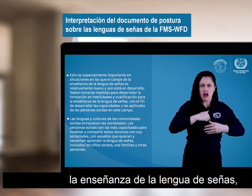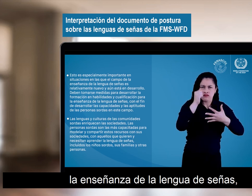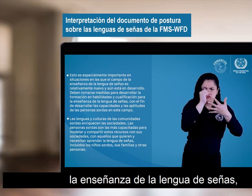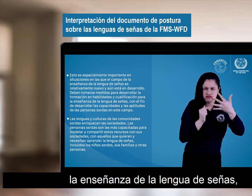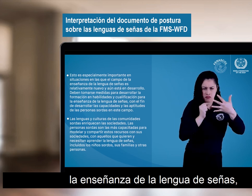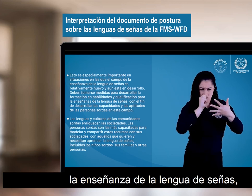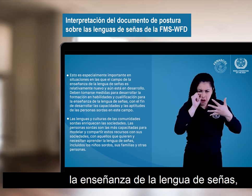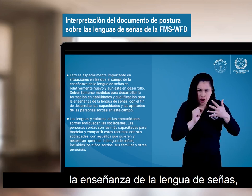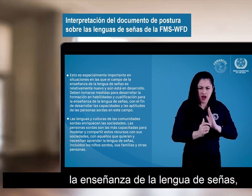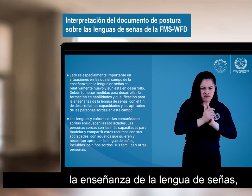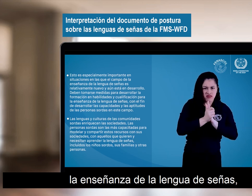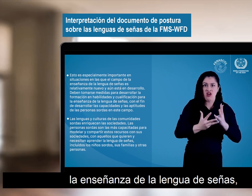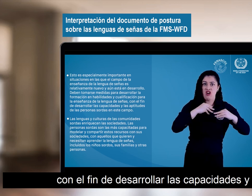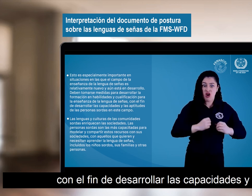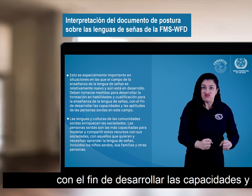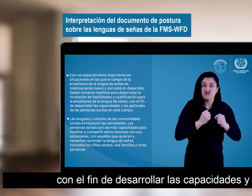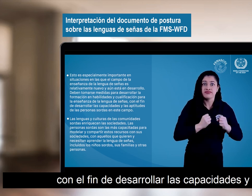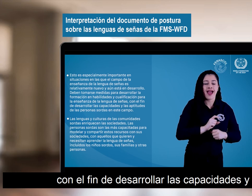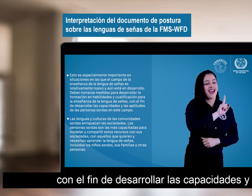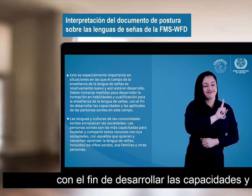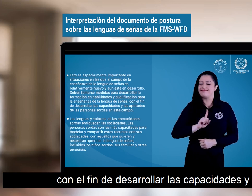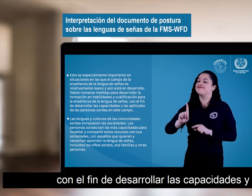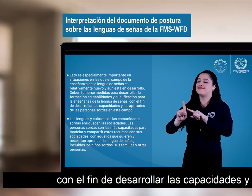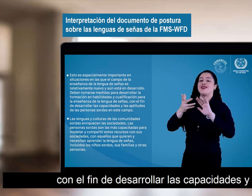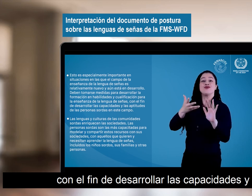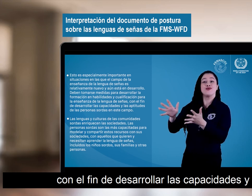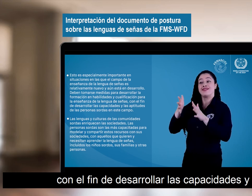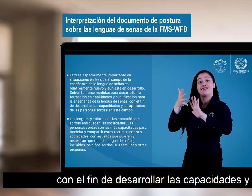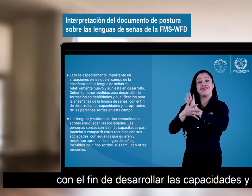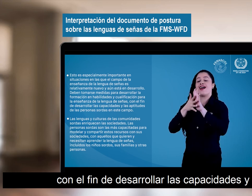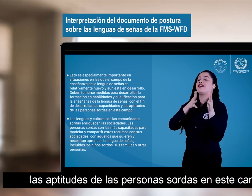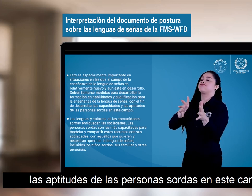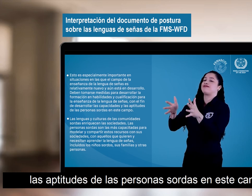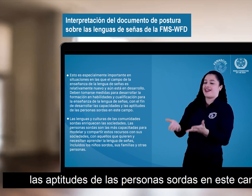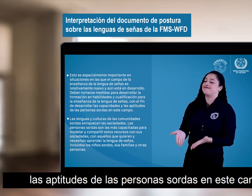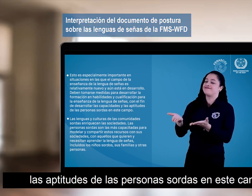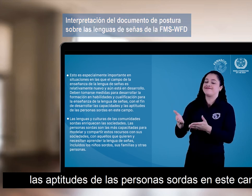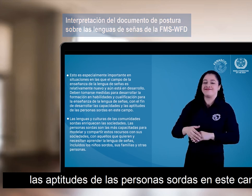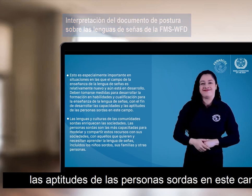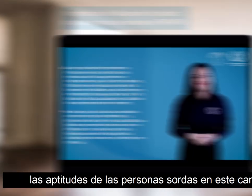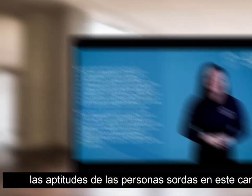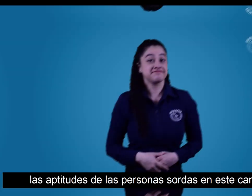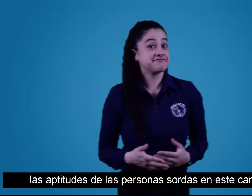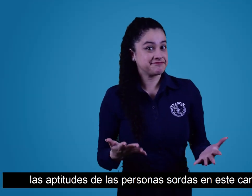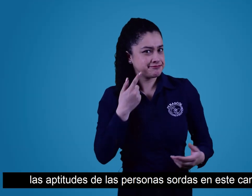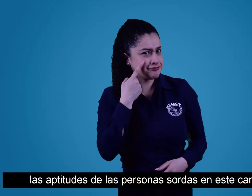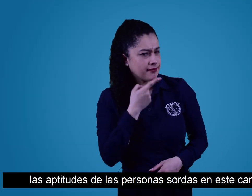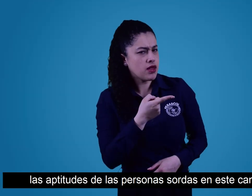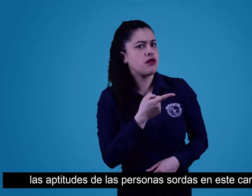enseñanza de la lengua de señas, con el fin de desarrollar las capacidades y las aptitudes de las personas sordas en este campo.